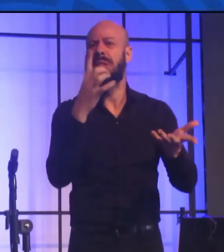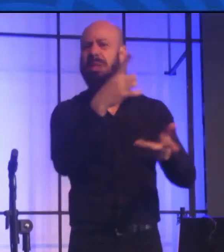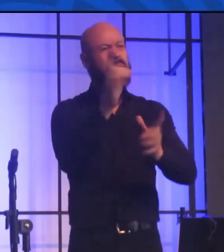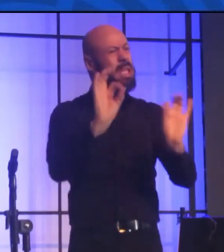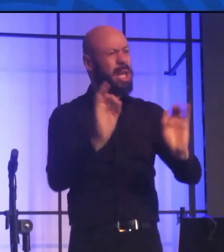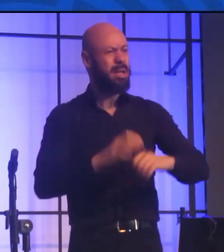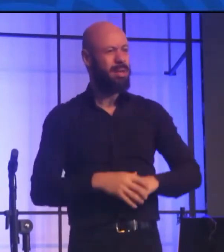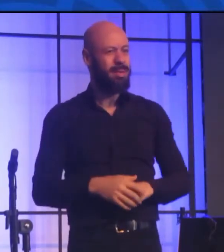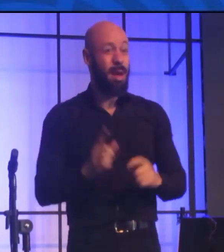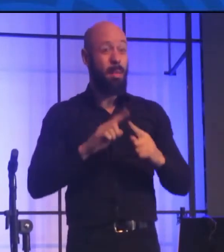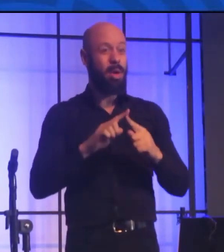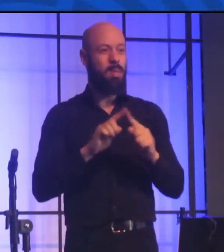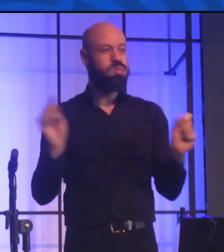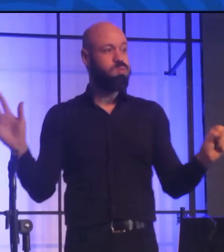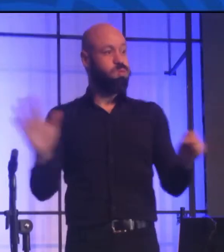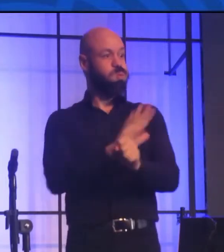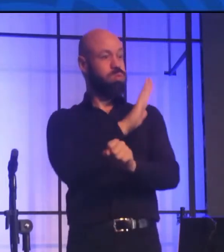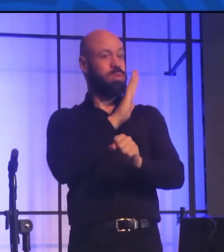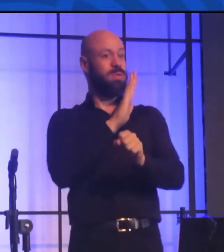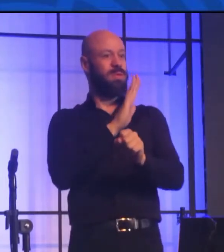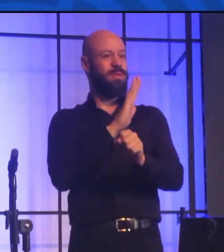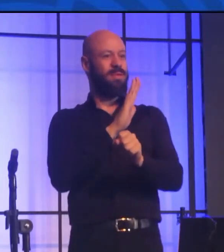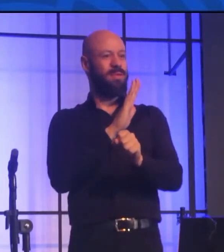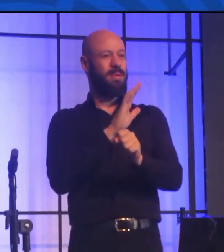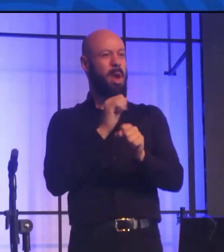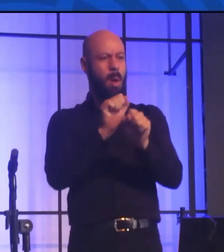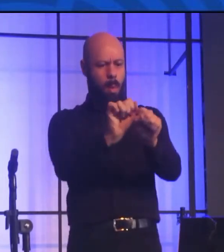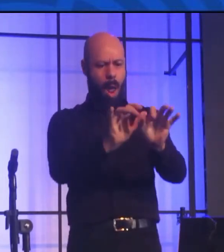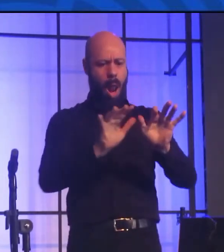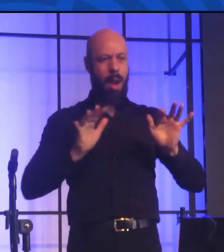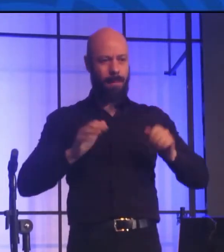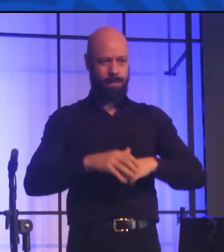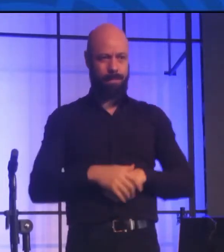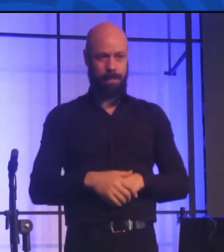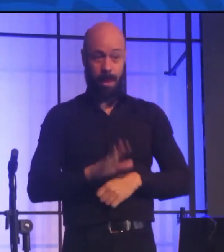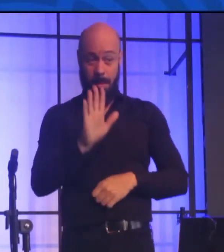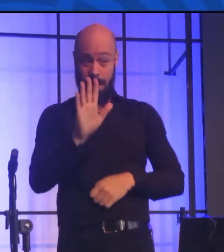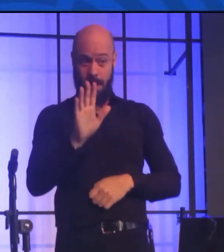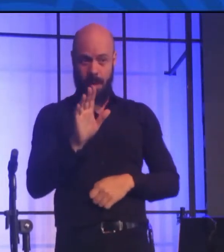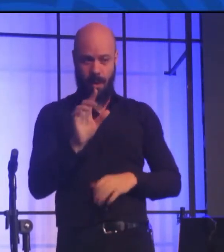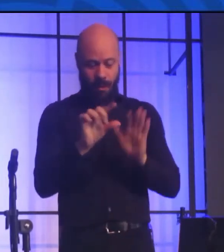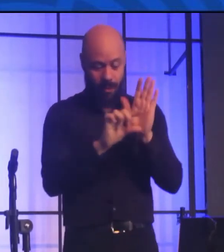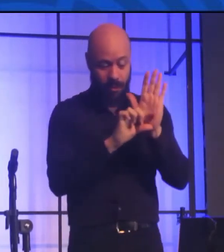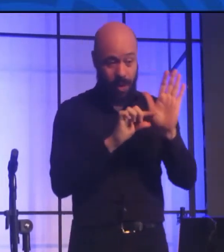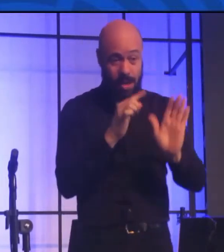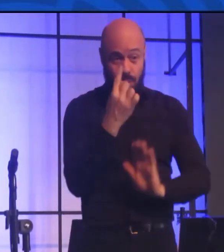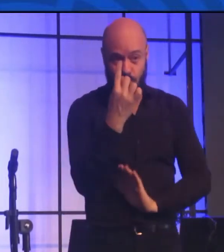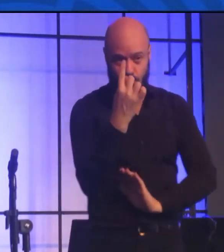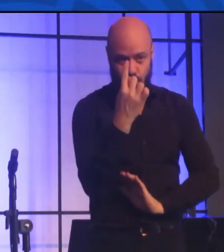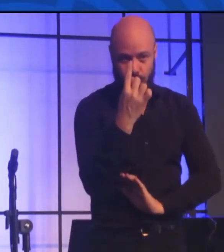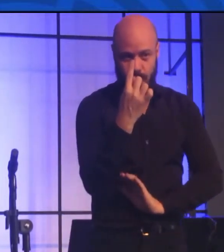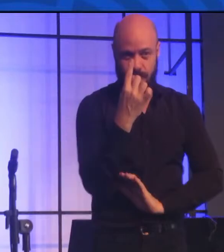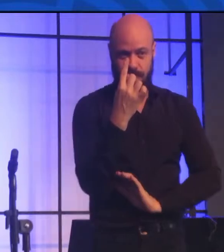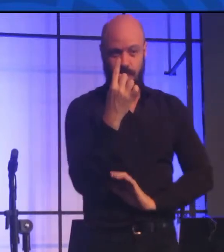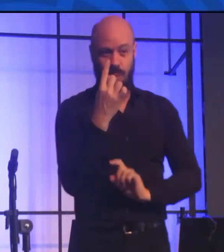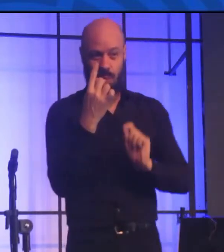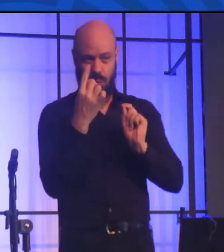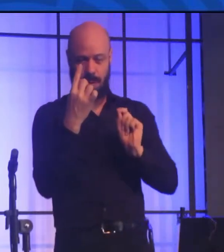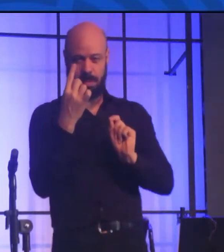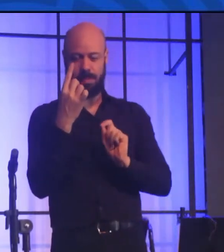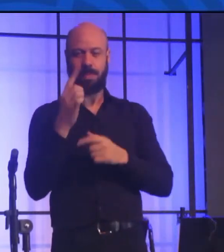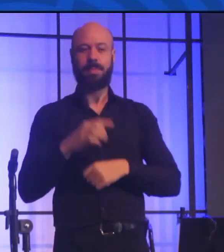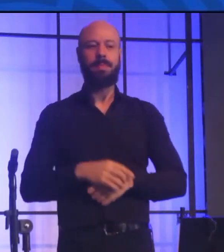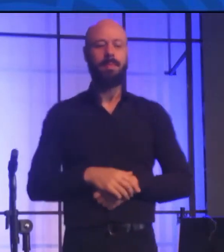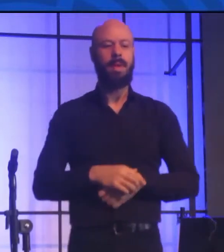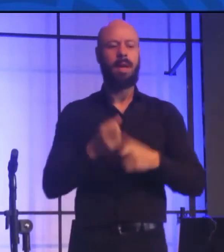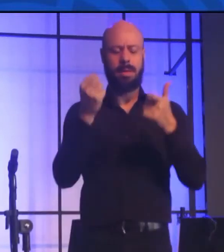A verdade é que se você focar no versículo número 1, que a gente acabou de ler, diz